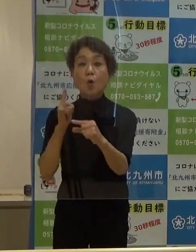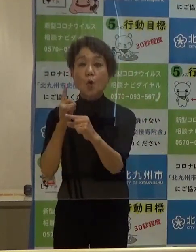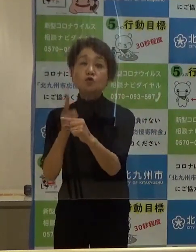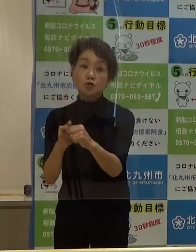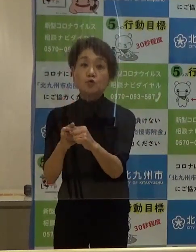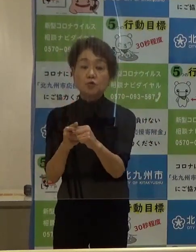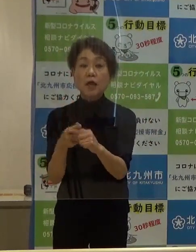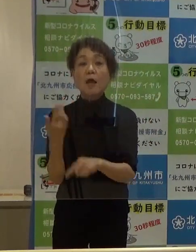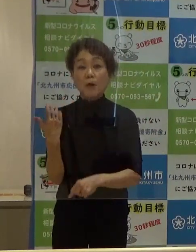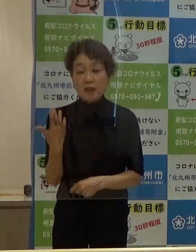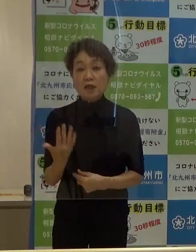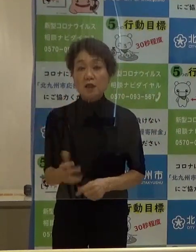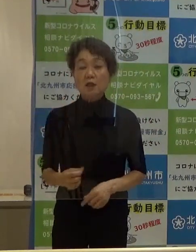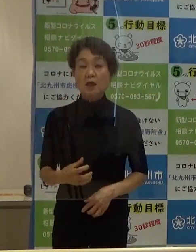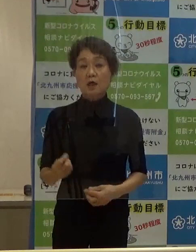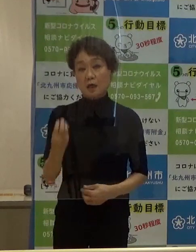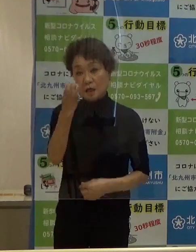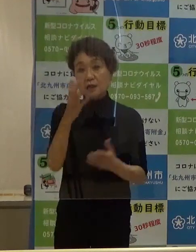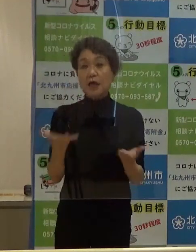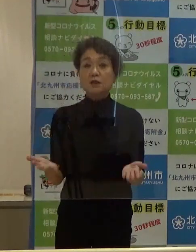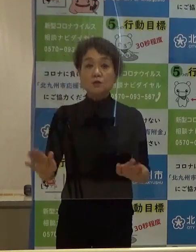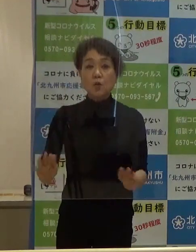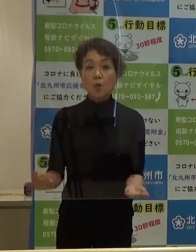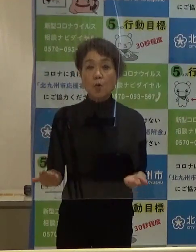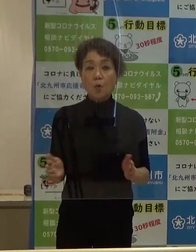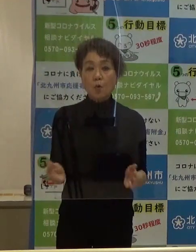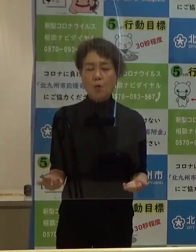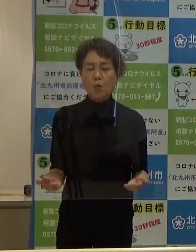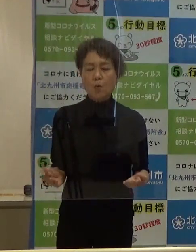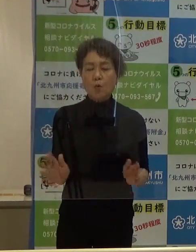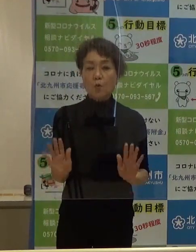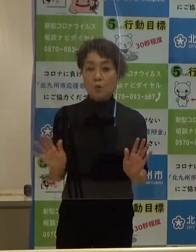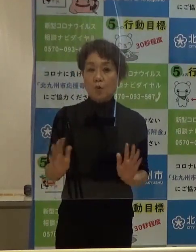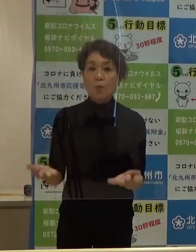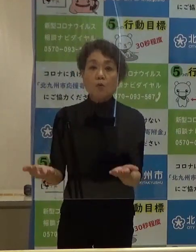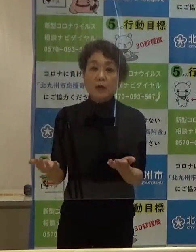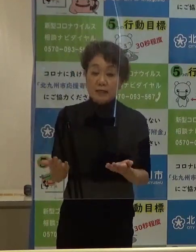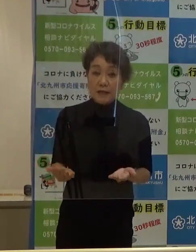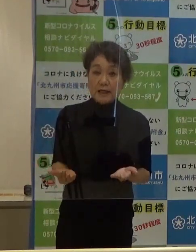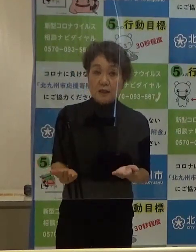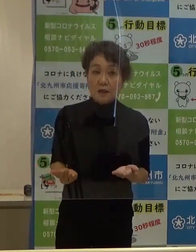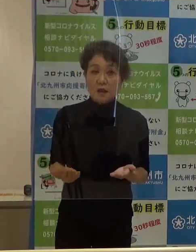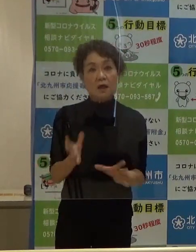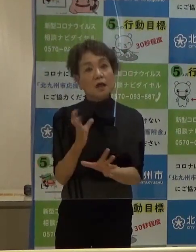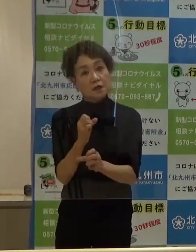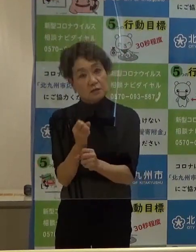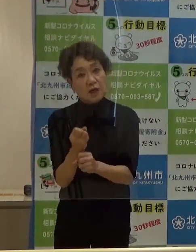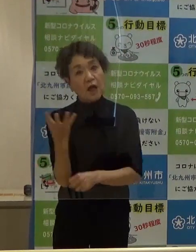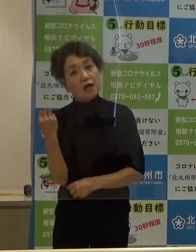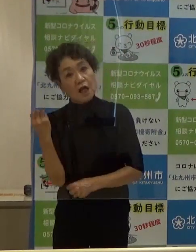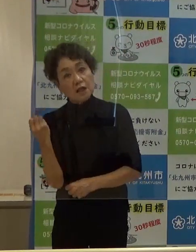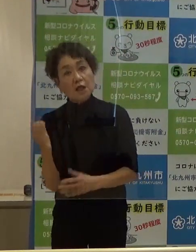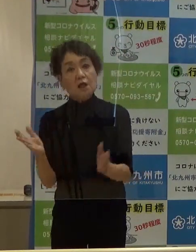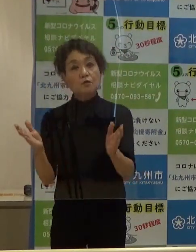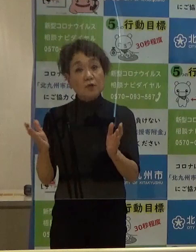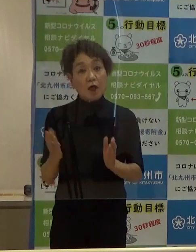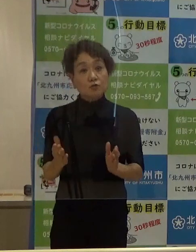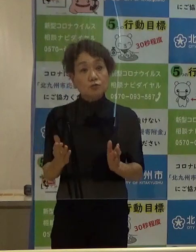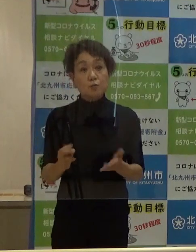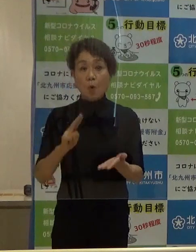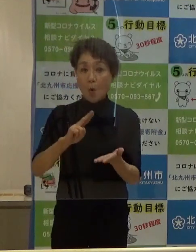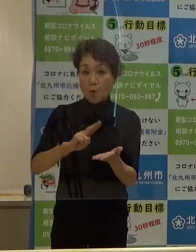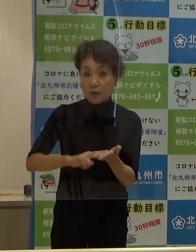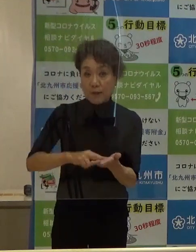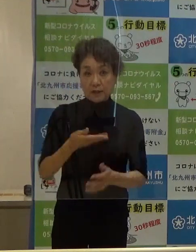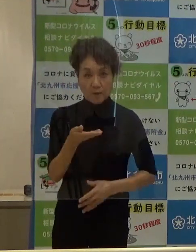ほどおっしゃいましたけれども、例えばいつから何人規模で受け入れるかとか、そういったところまでもう決まっているものなんで